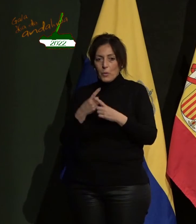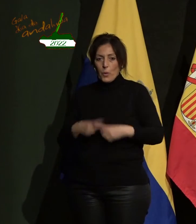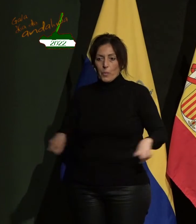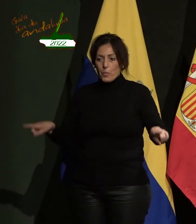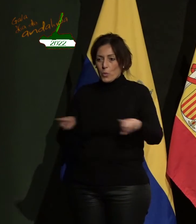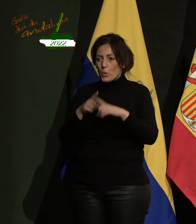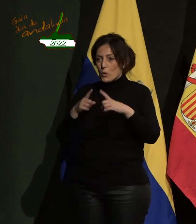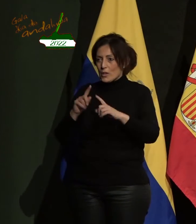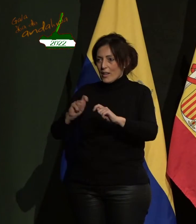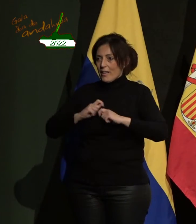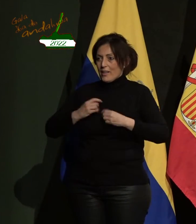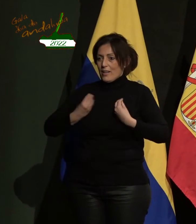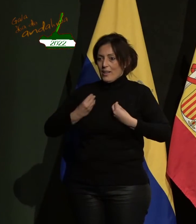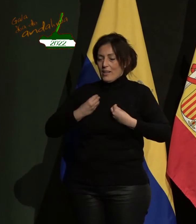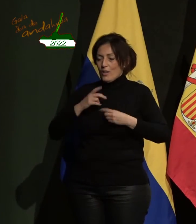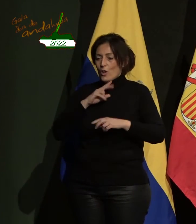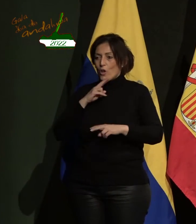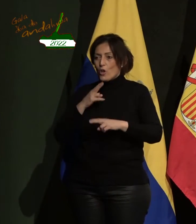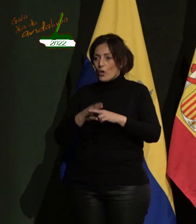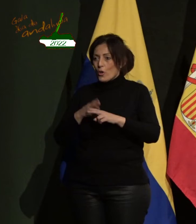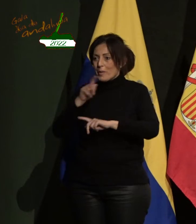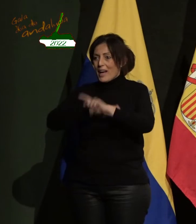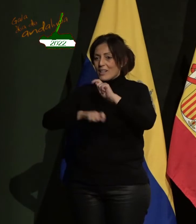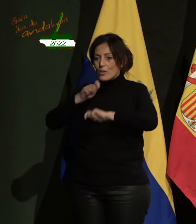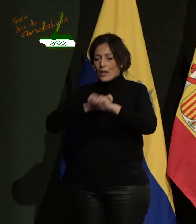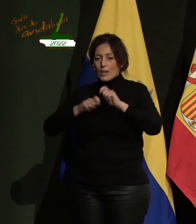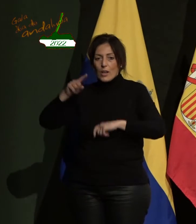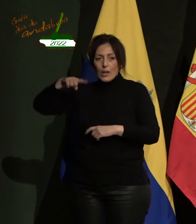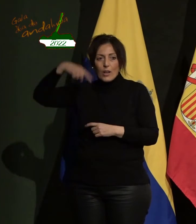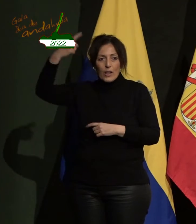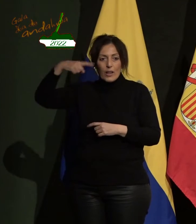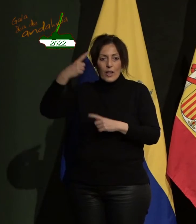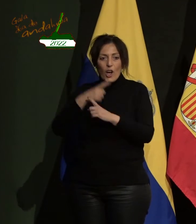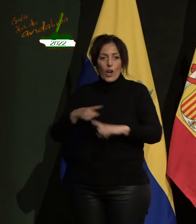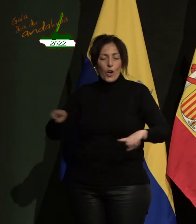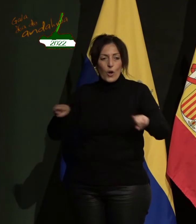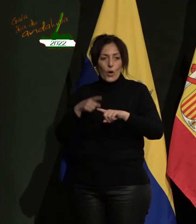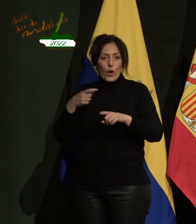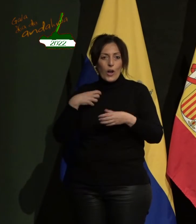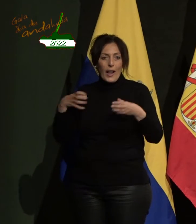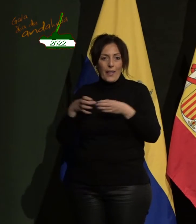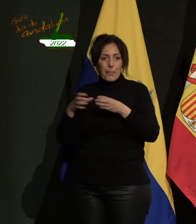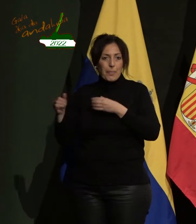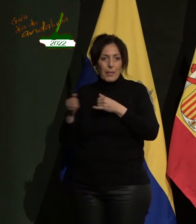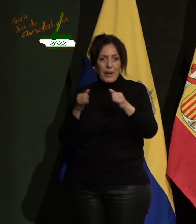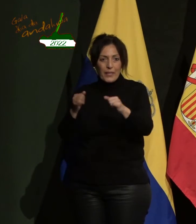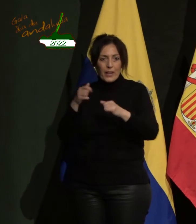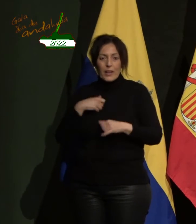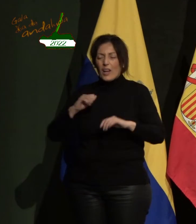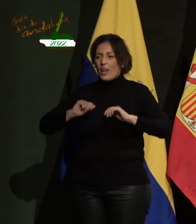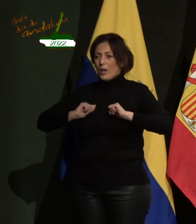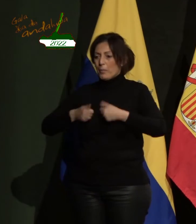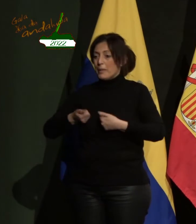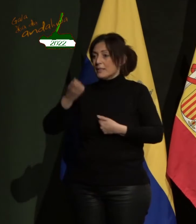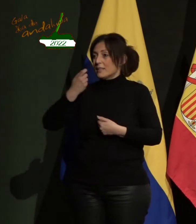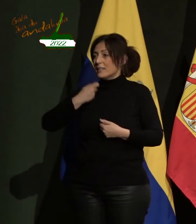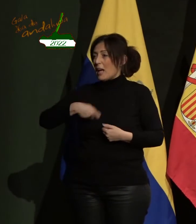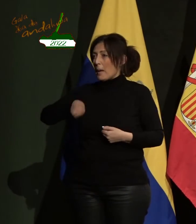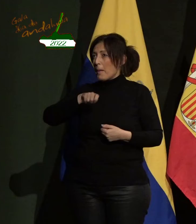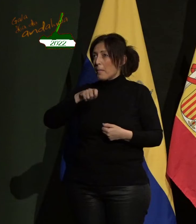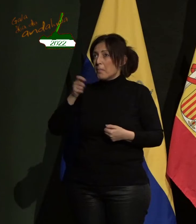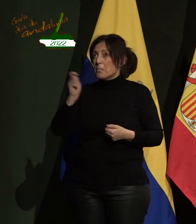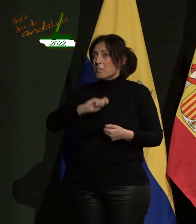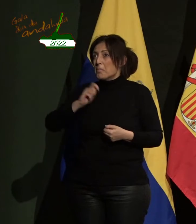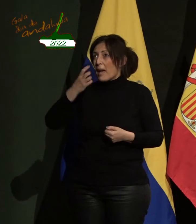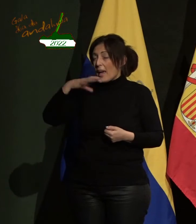a nuestras vidas, la Coral, la Asociación Cultural Coral Eloy Viro de Palma del Río, que inicia su camino en el mes de enero del